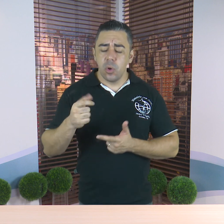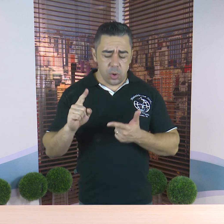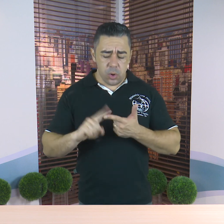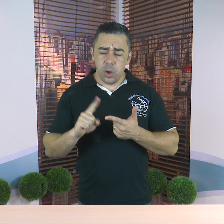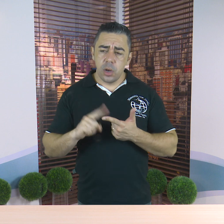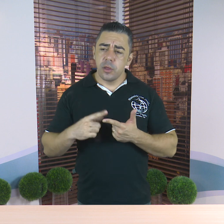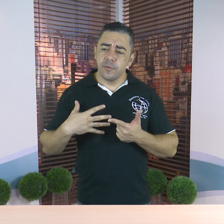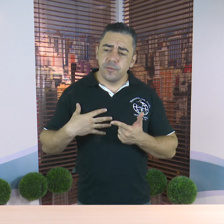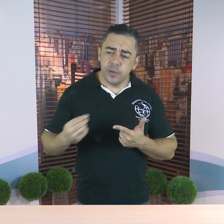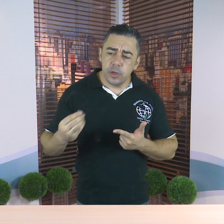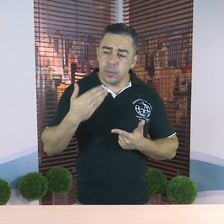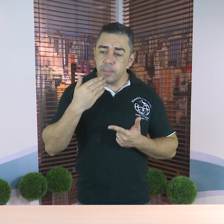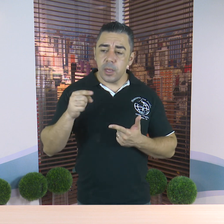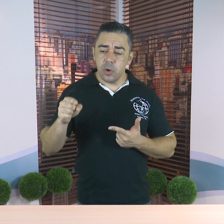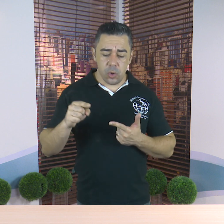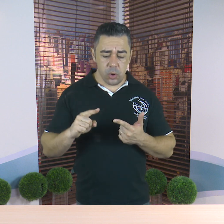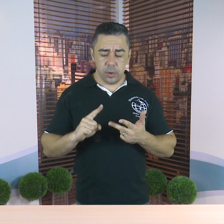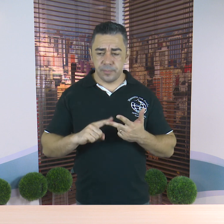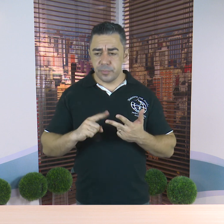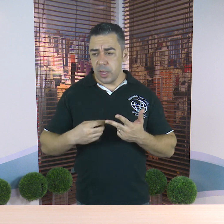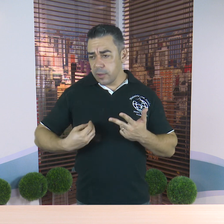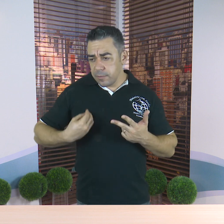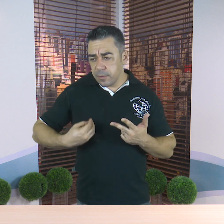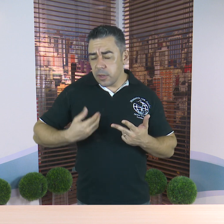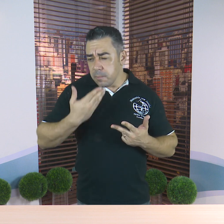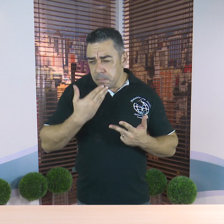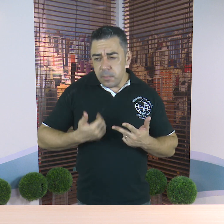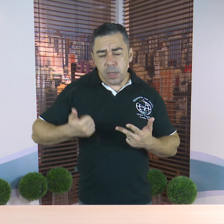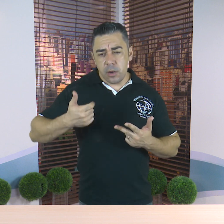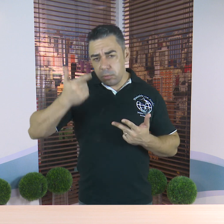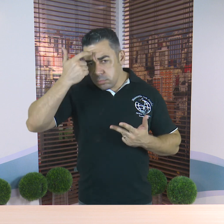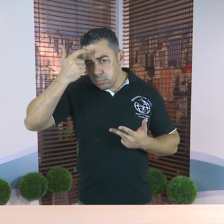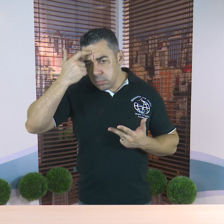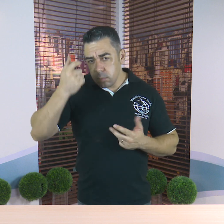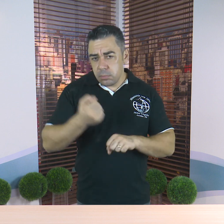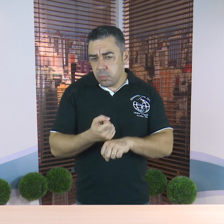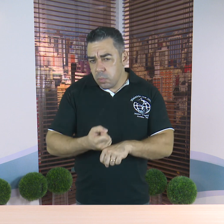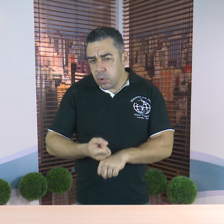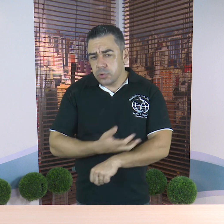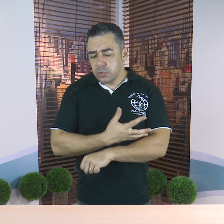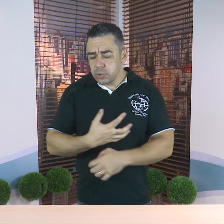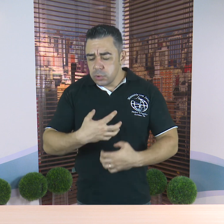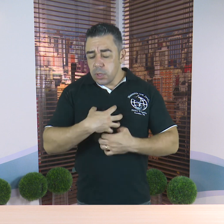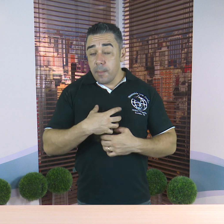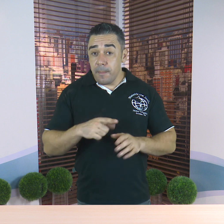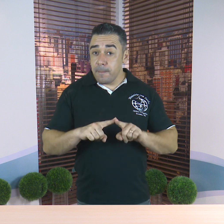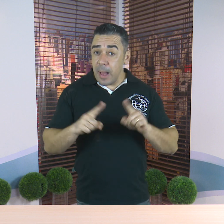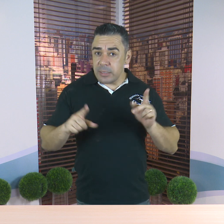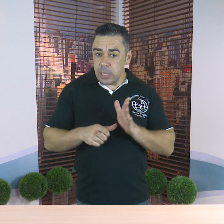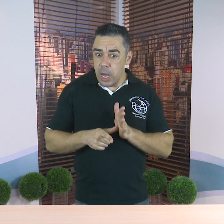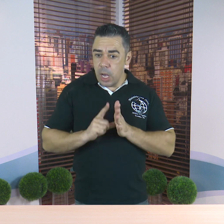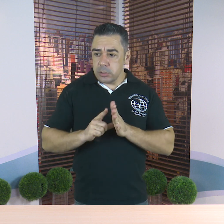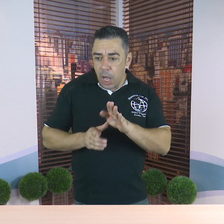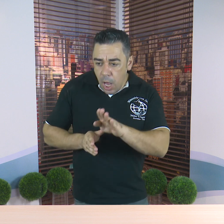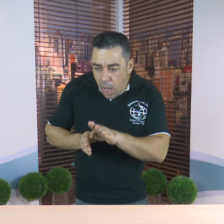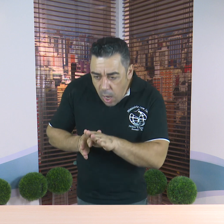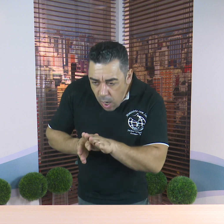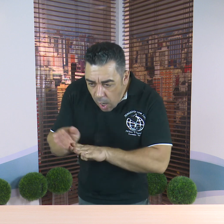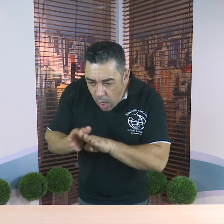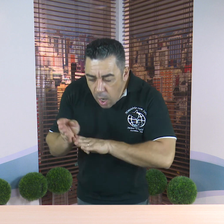comportados, melhor saúde mental e emocional. Mas, antes de nos precipitarmos em consertar o